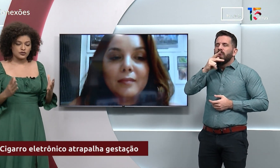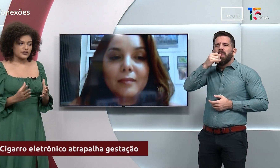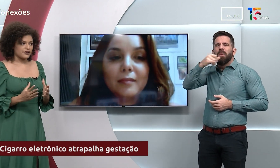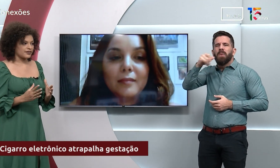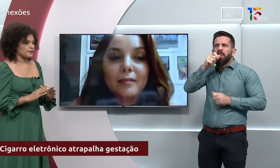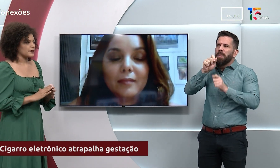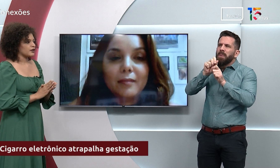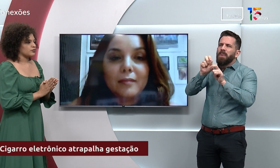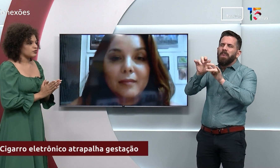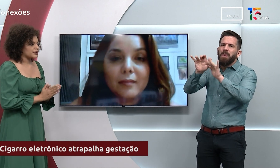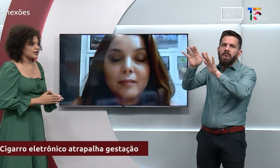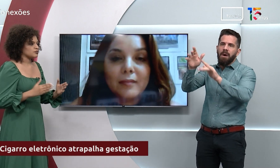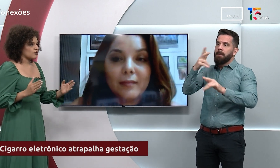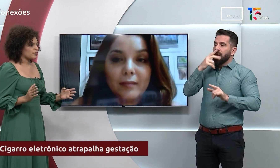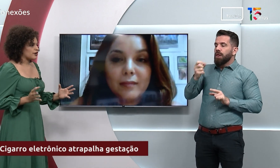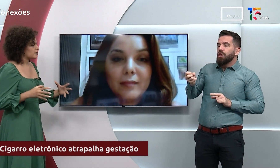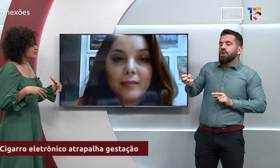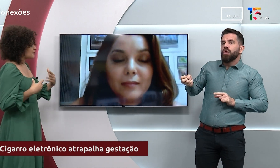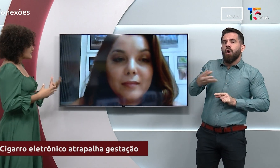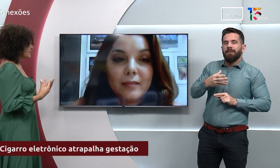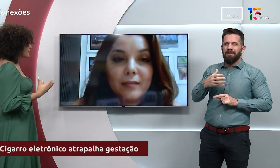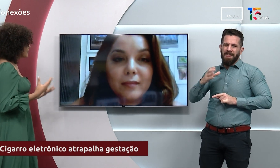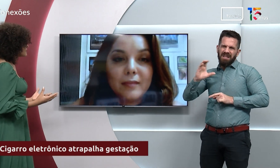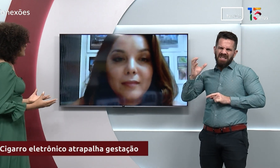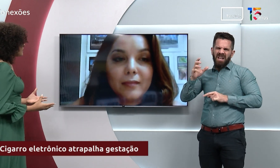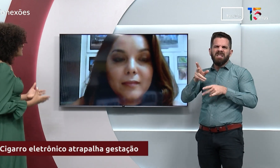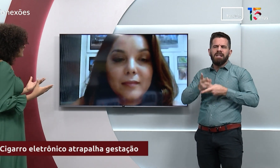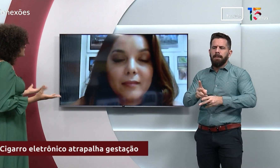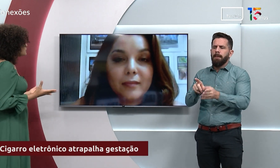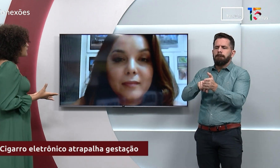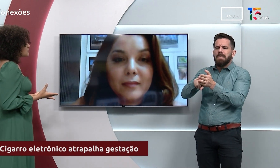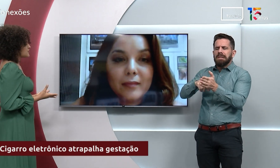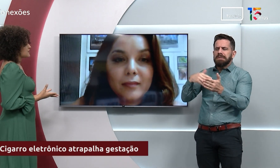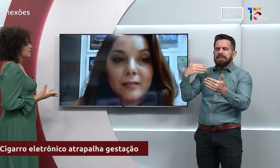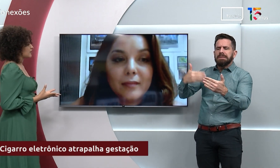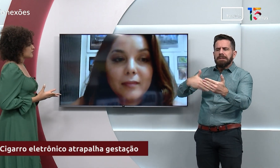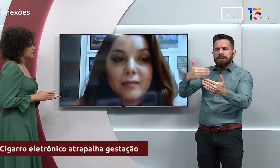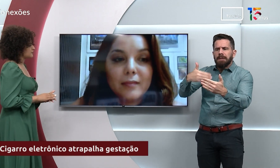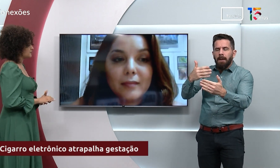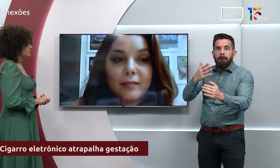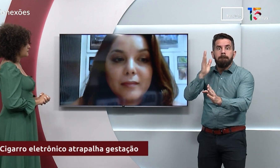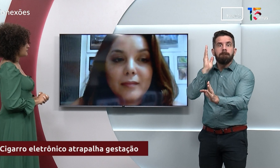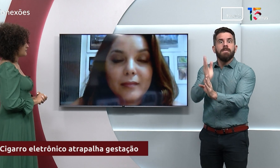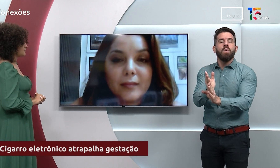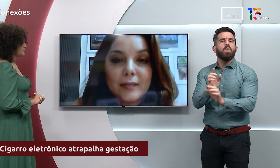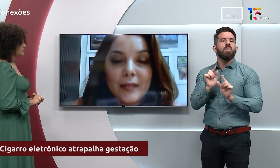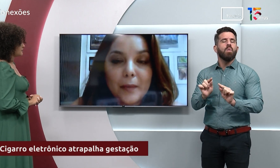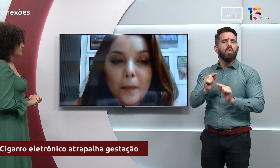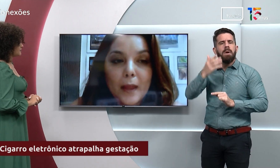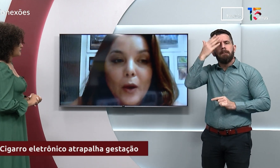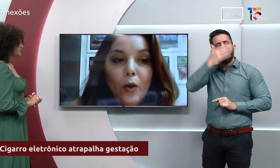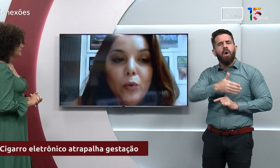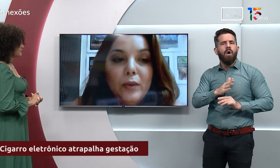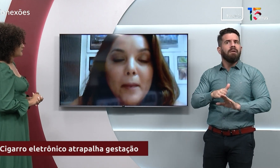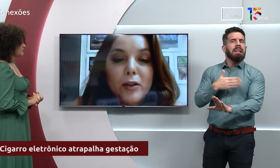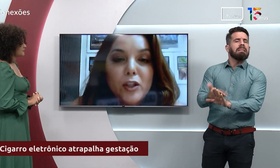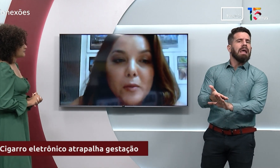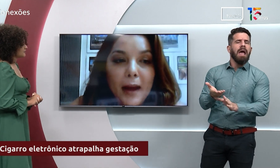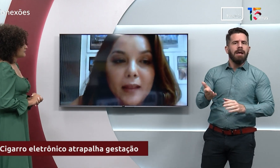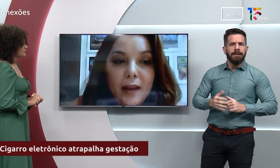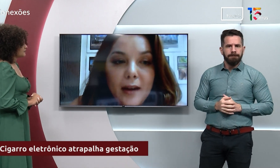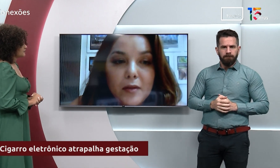o feto ou para esse bebê que está crescendo nessa pessoa que faz o consumo de cigarros eletrônicos? A gente já tem algum indício de como